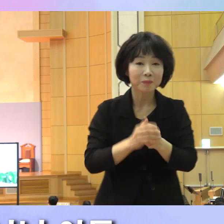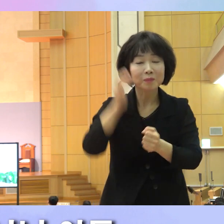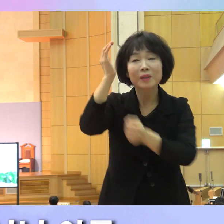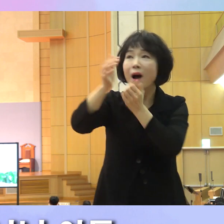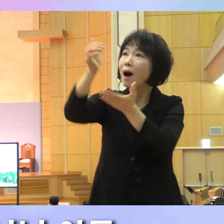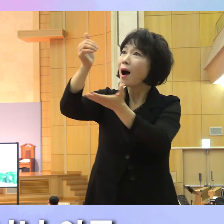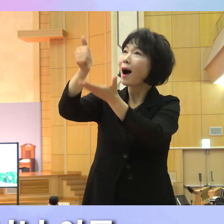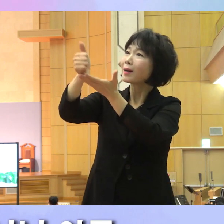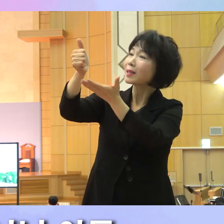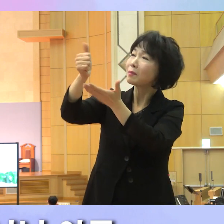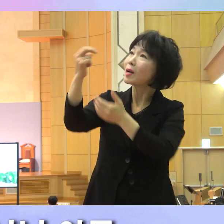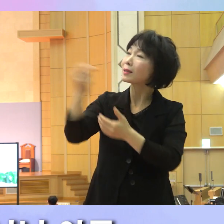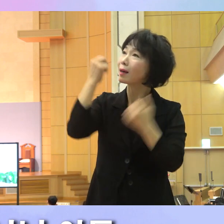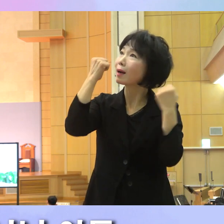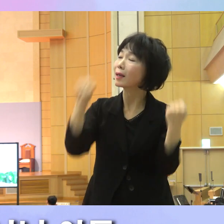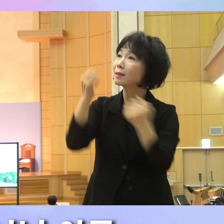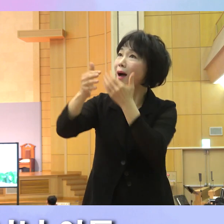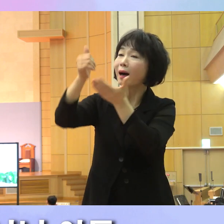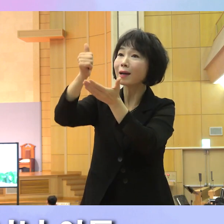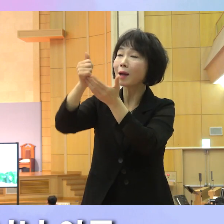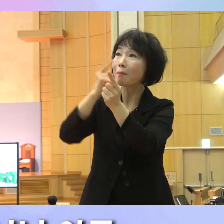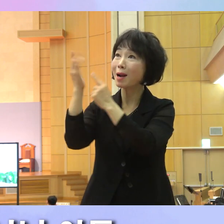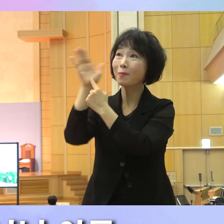살아계신 하나님이라고 그러느냐?